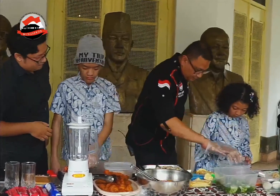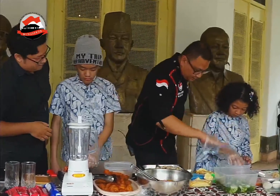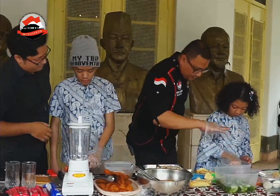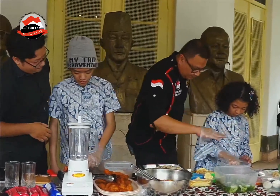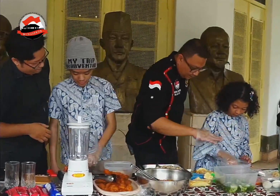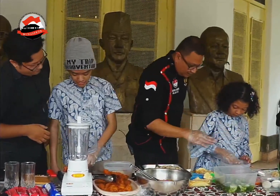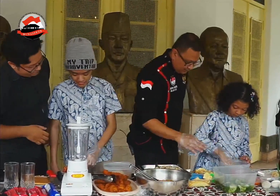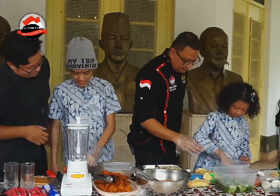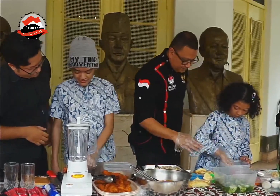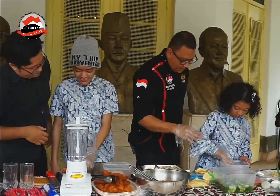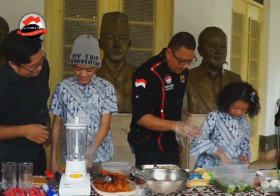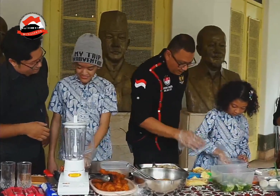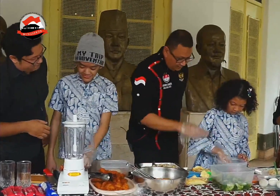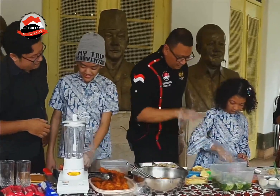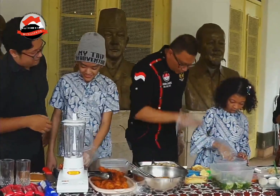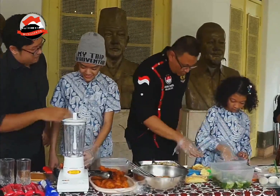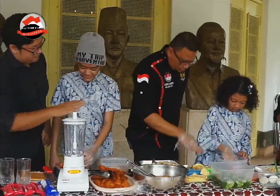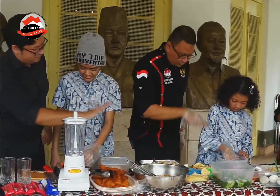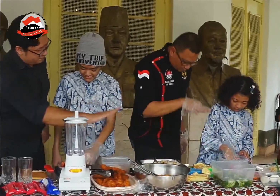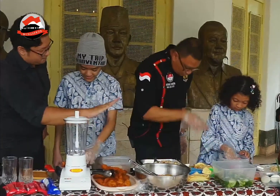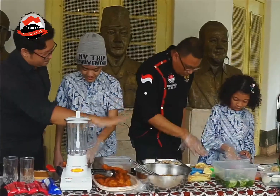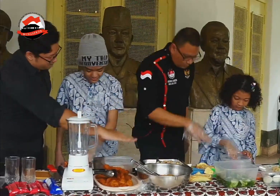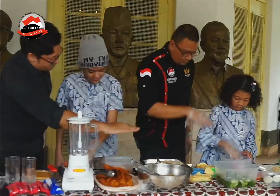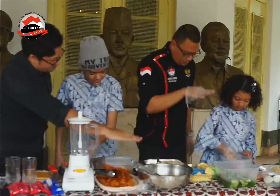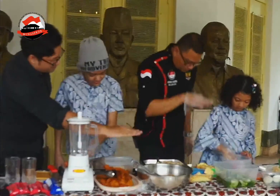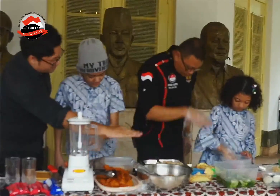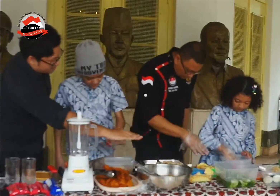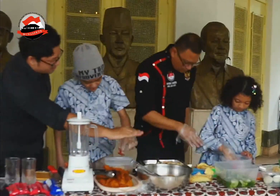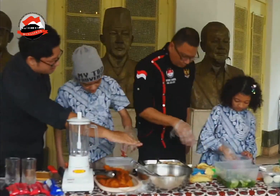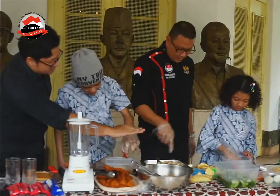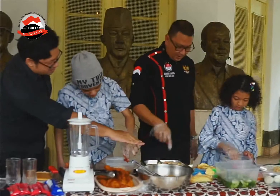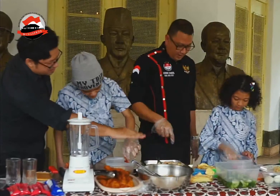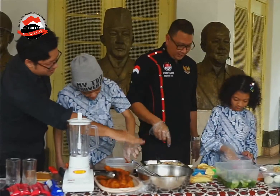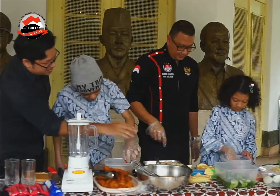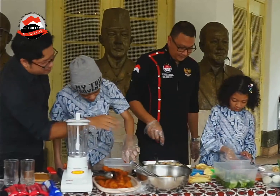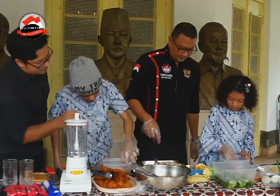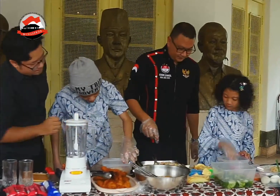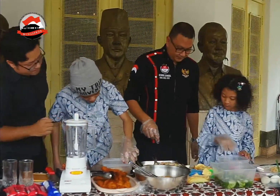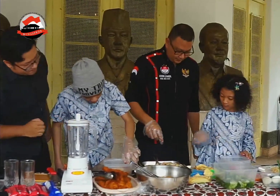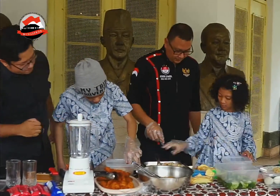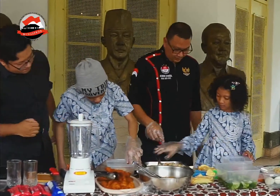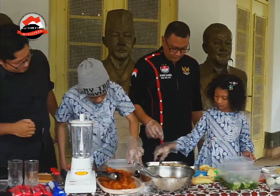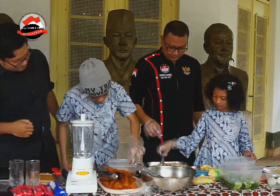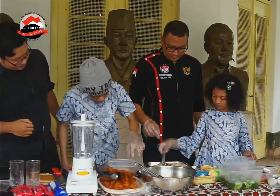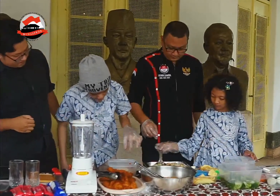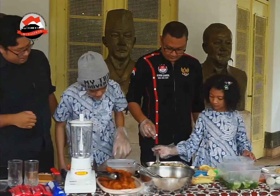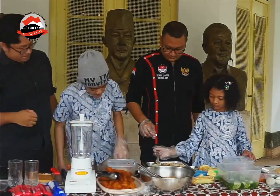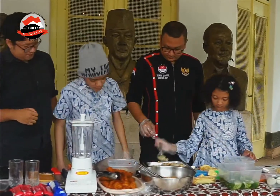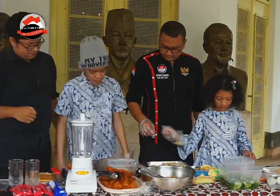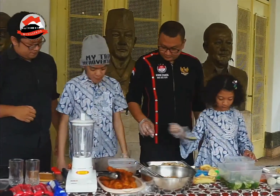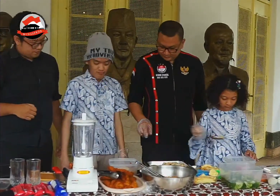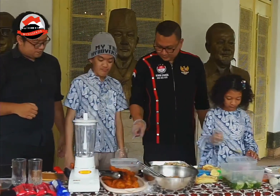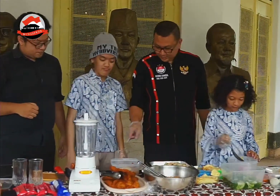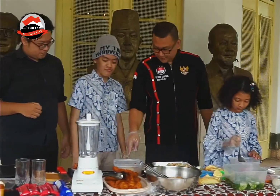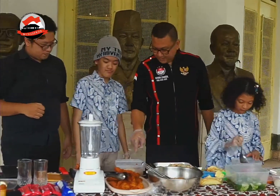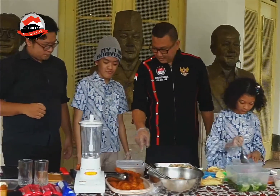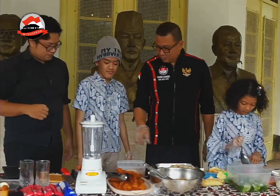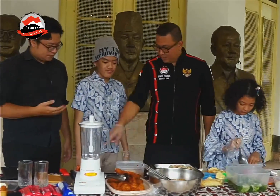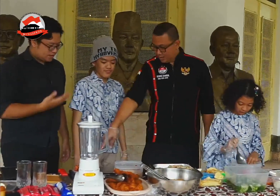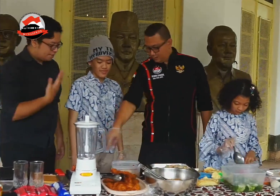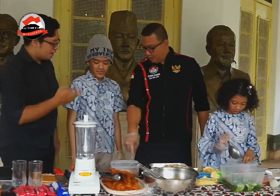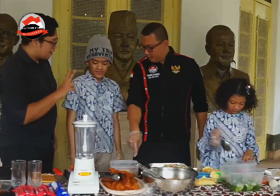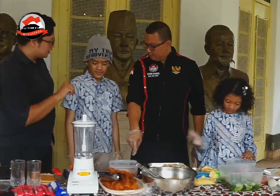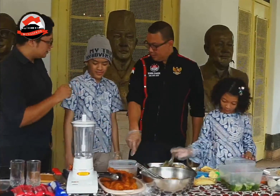tangan dipadetin. Jadi padet. Terus biar terus. Dia enggak hancur. Terus tambah lagi. Terus. Apalagi?